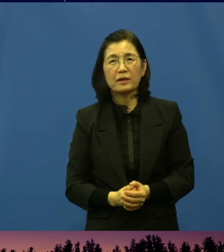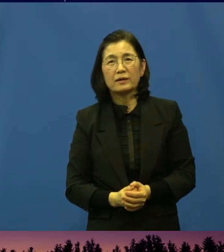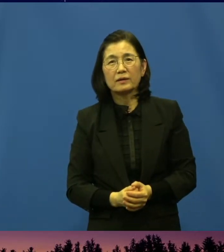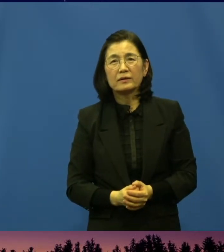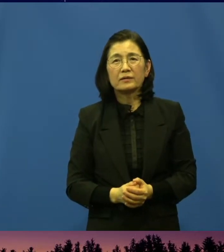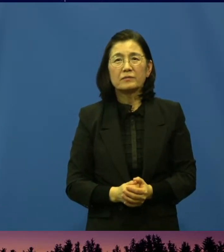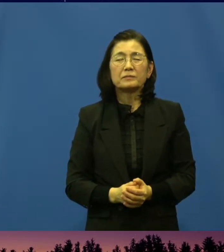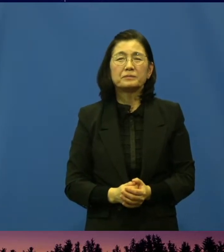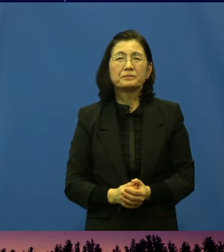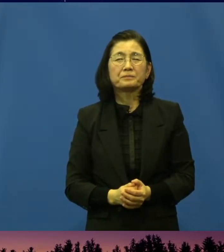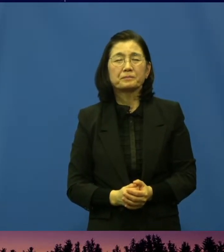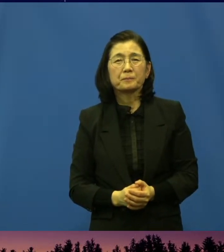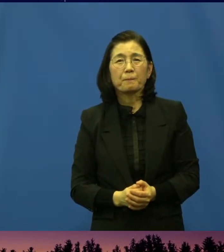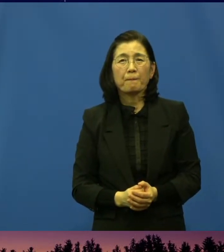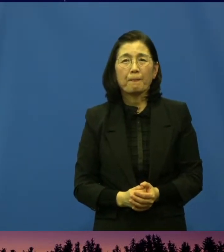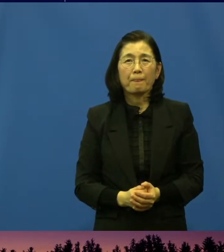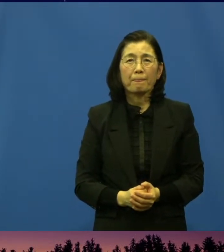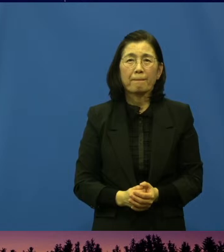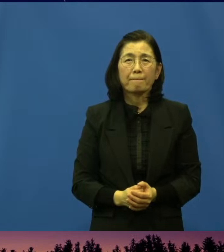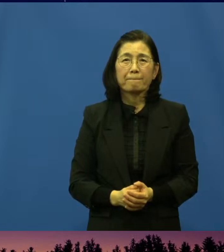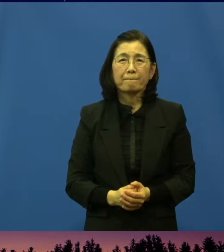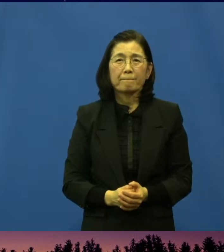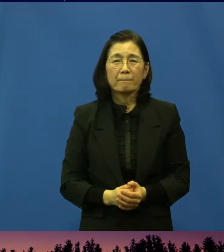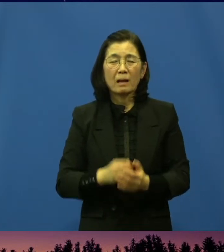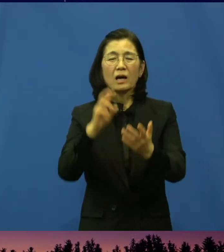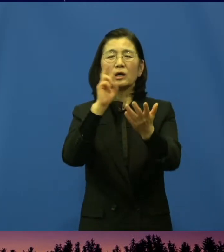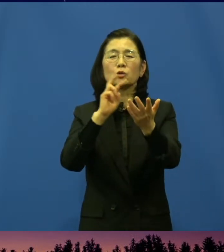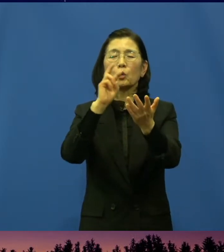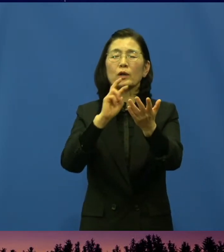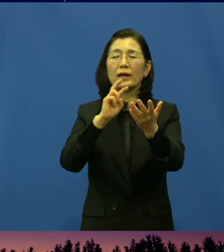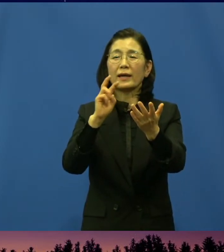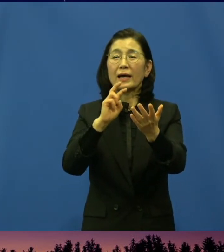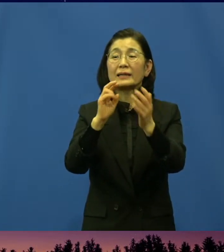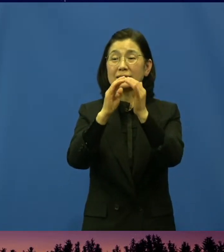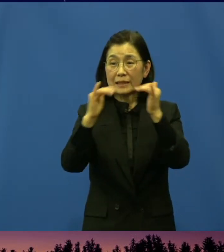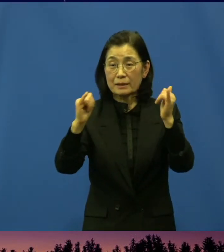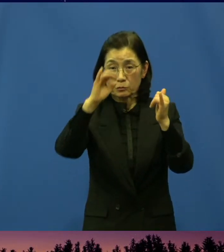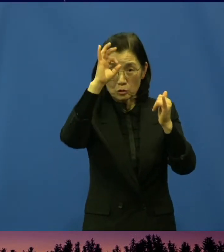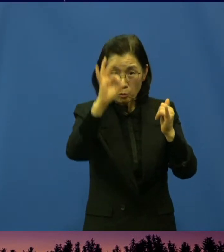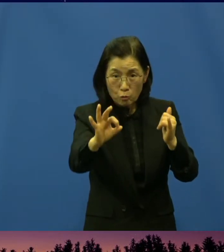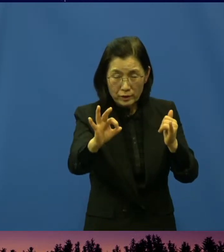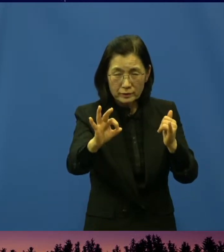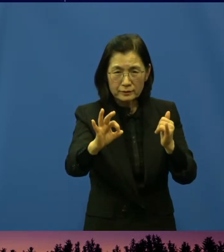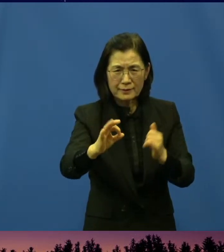조절이 확실한 거예요. 막 냅다 막 소리만 지르는 게 아니고.